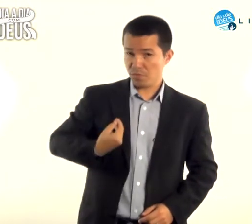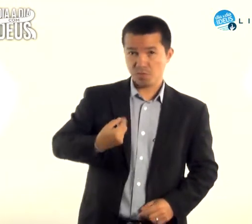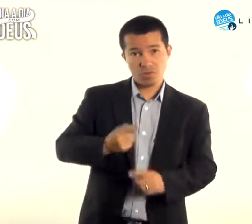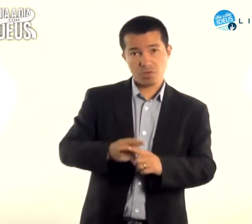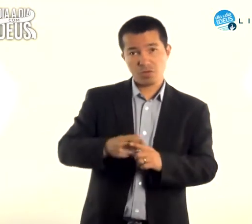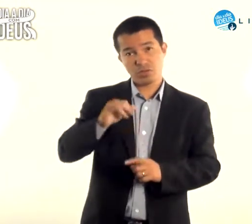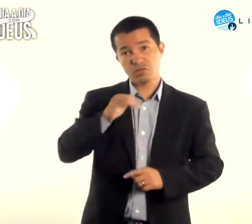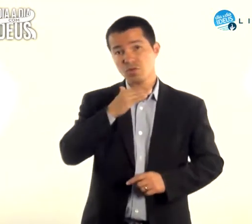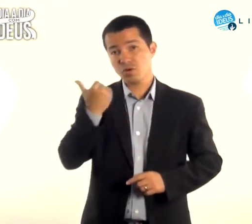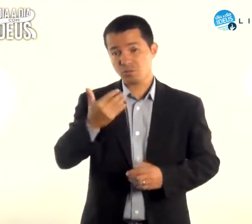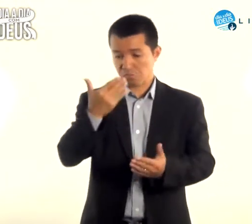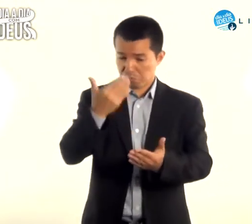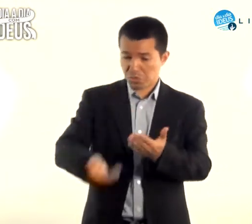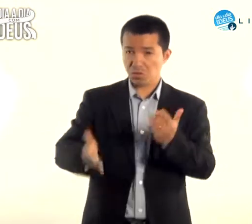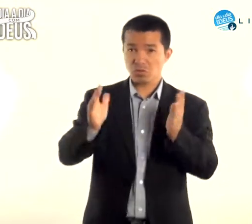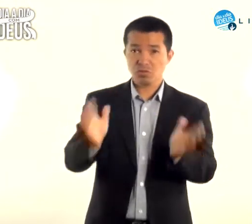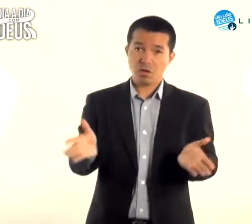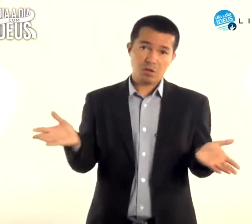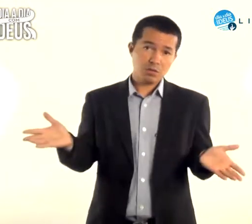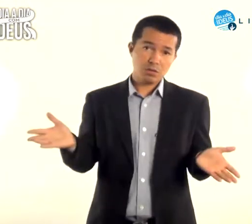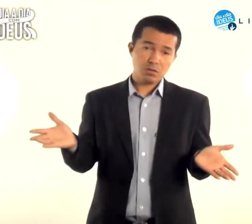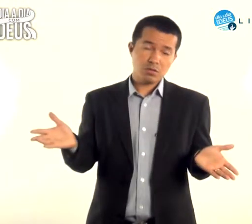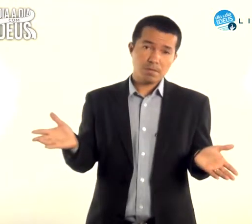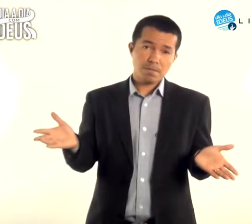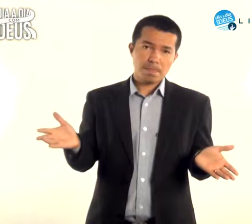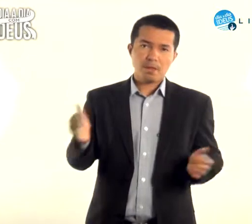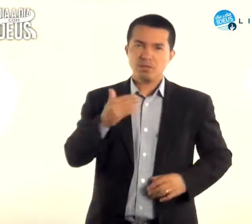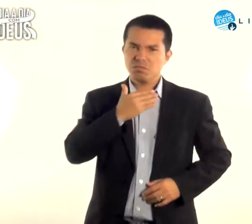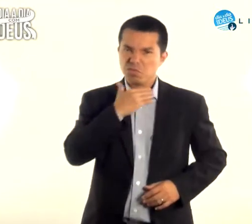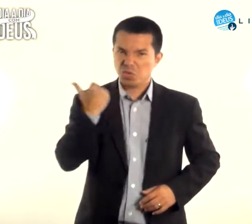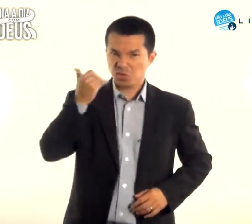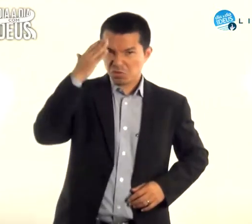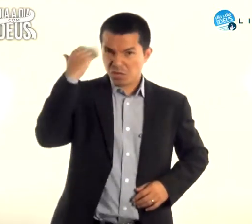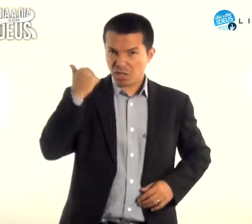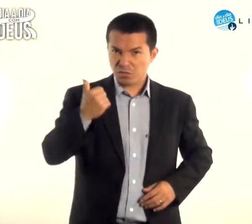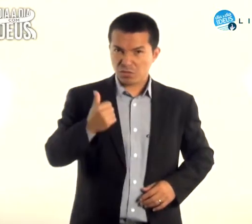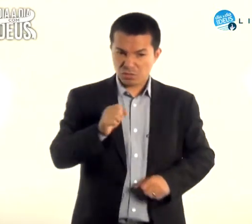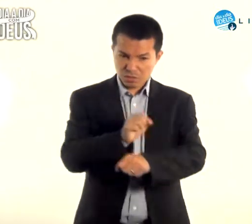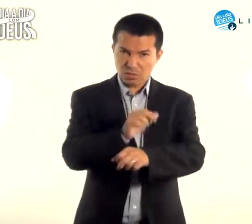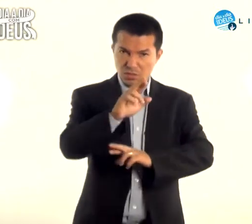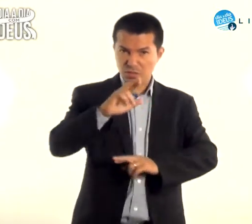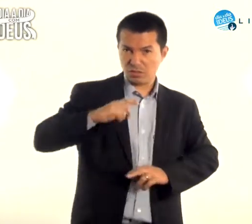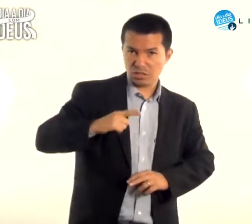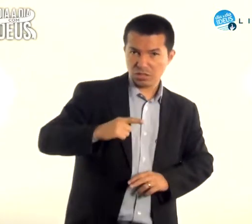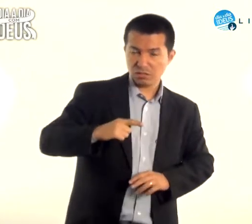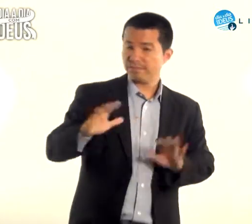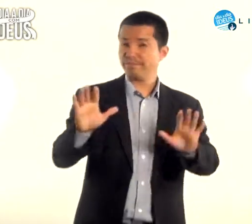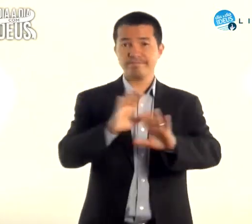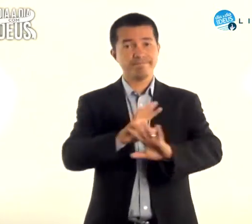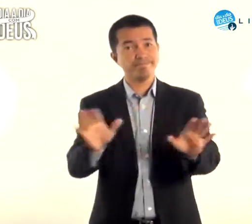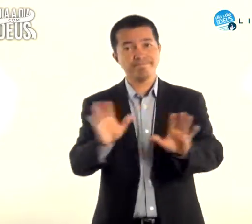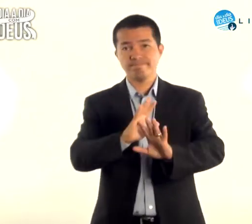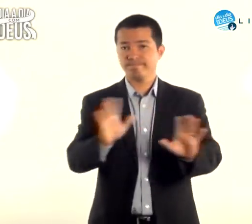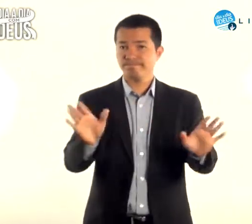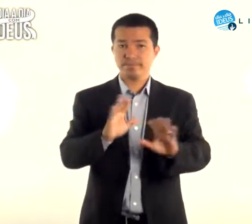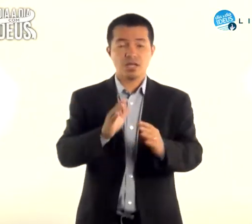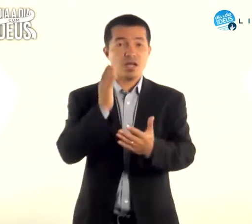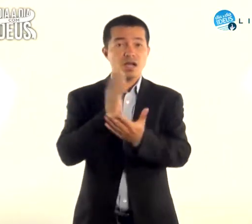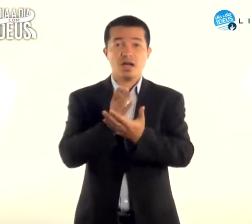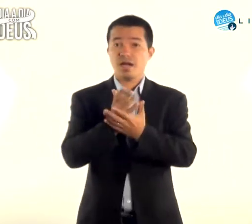os mortos já não sabem coisa nenhuma, não tem mais recompensa, e a sua memória ficou no esquecimento. Seu amor,